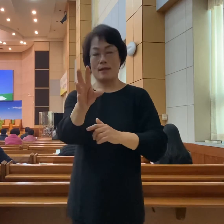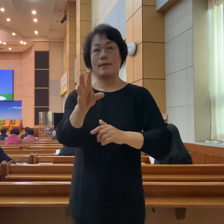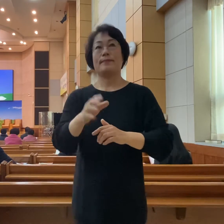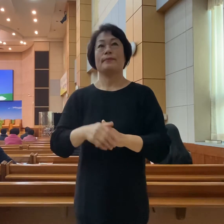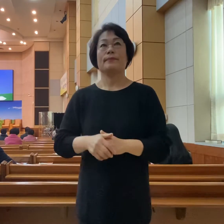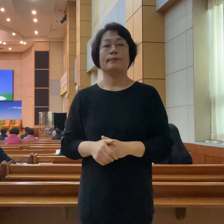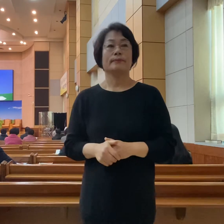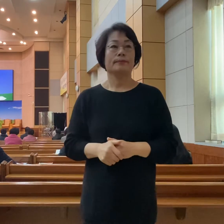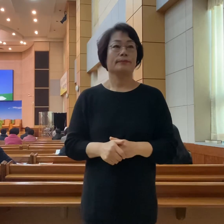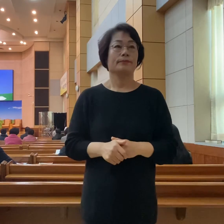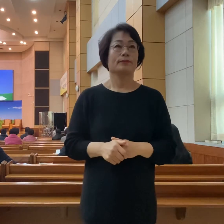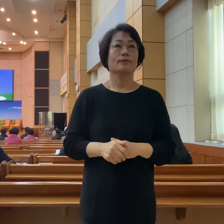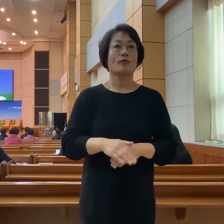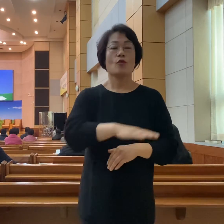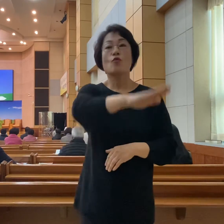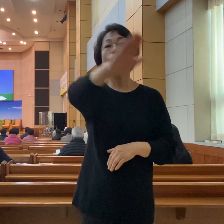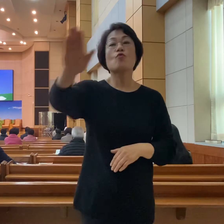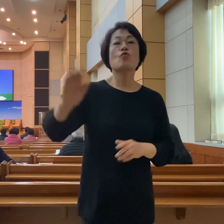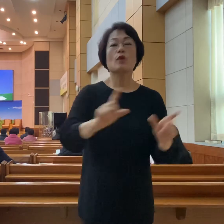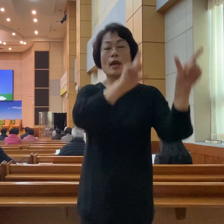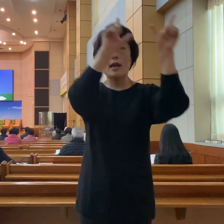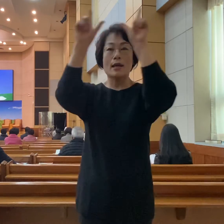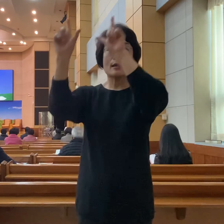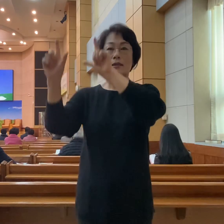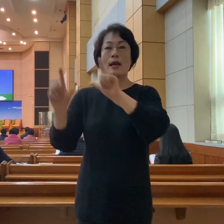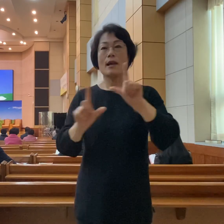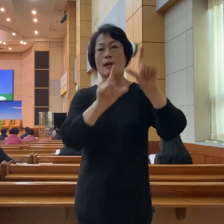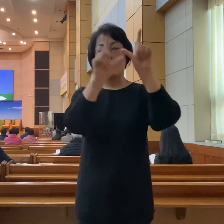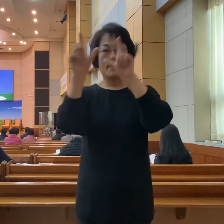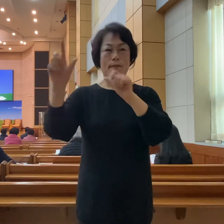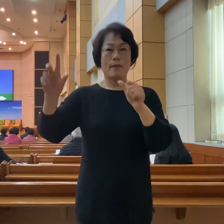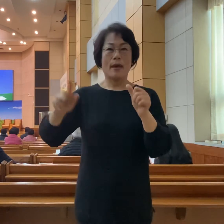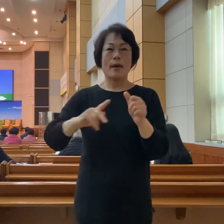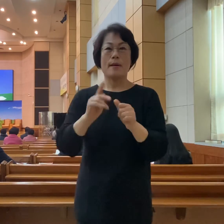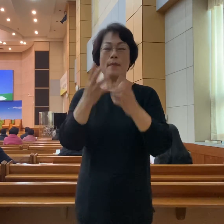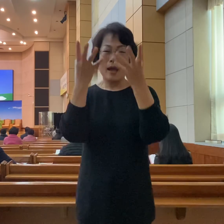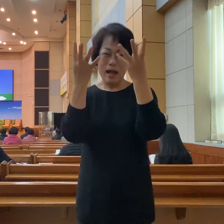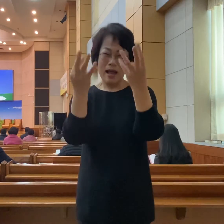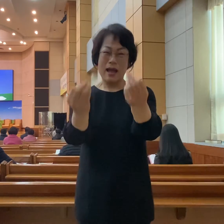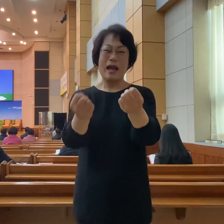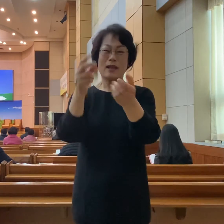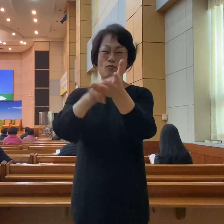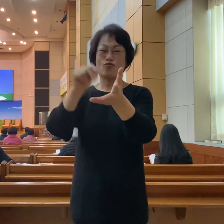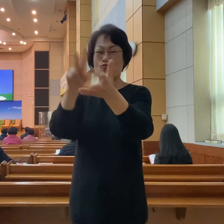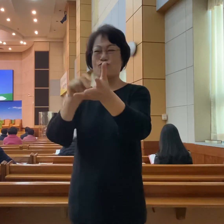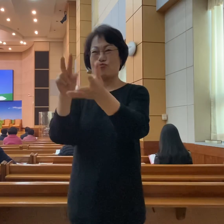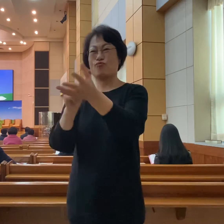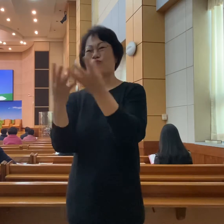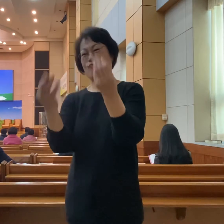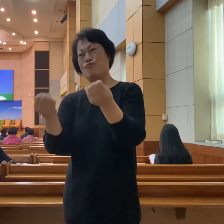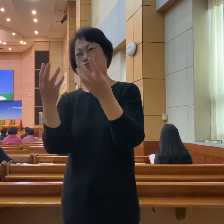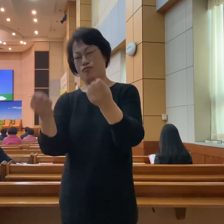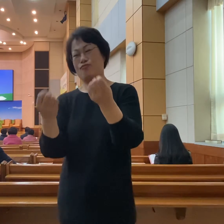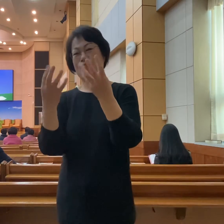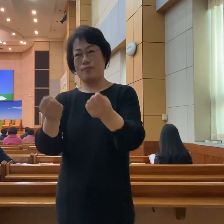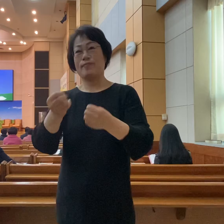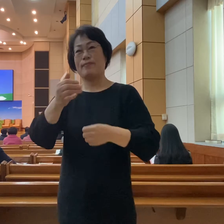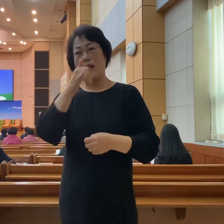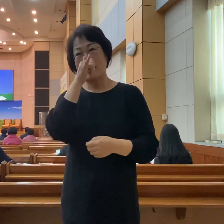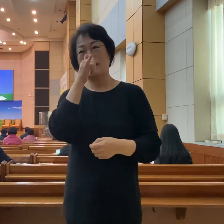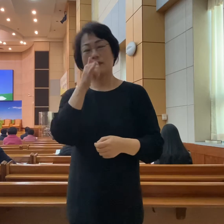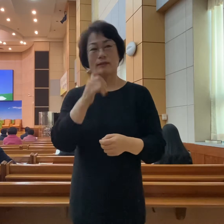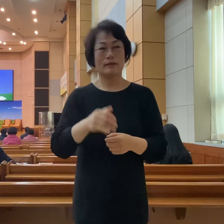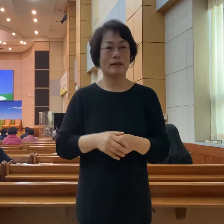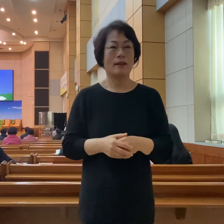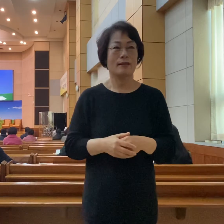것입니다. 우리의 삶의 전황에 얼마나 많은 문제들이 있습니까? 다른 인생과도 우리가